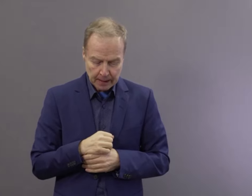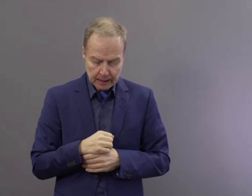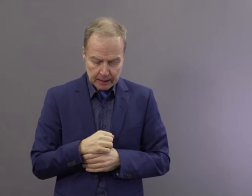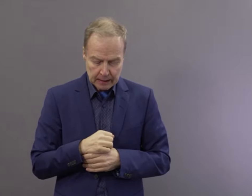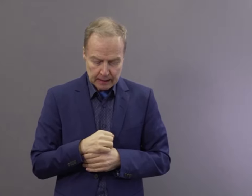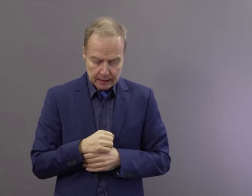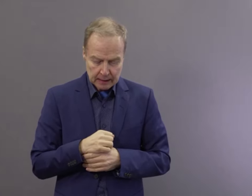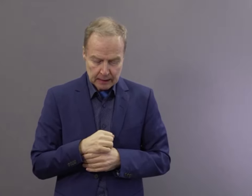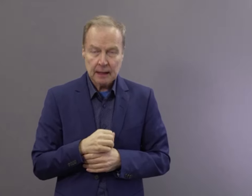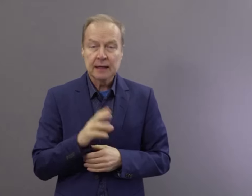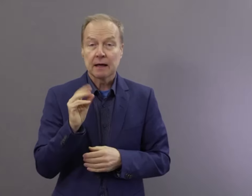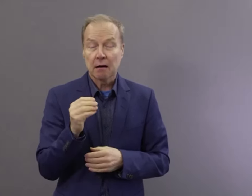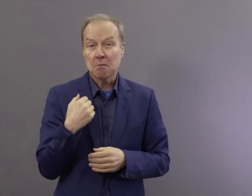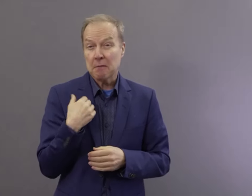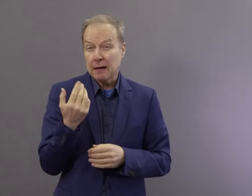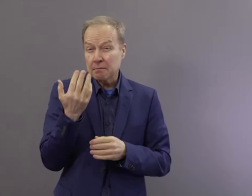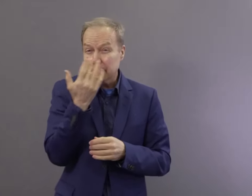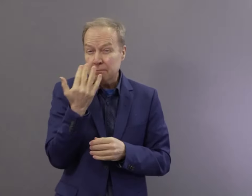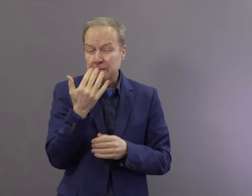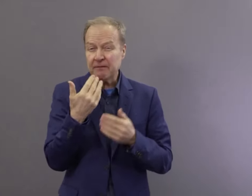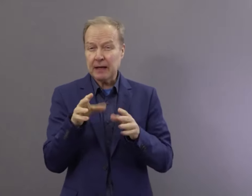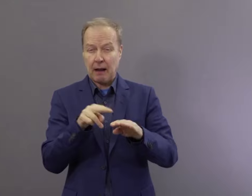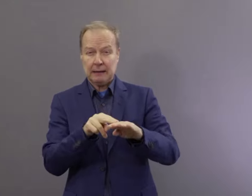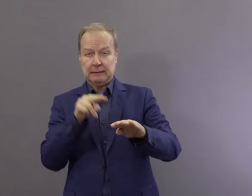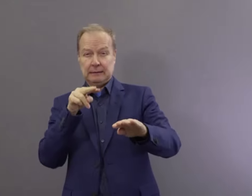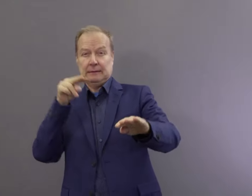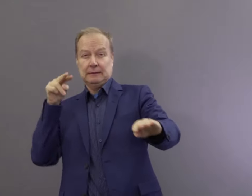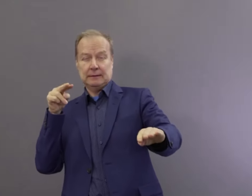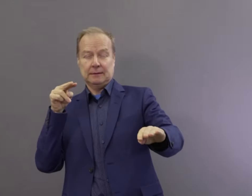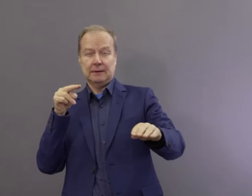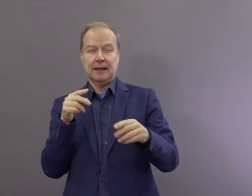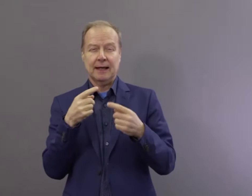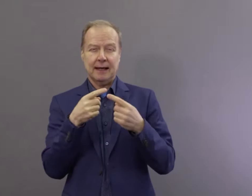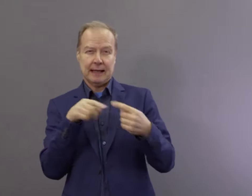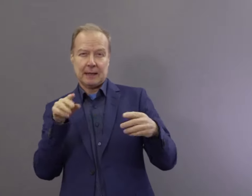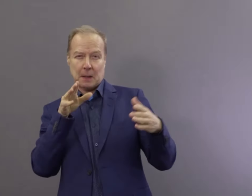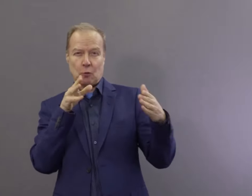heidän tulevaisuuttaan ja ajaa näitä asioita.